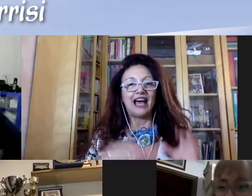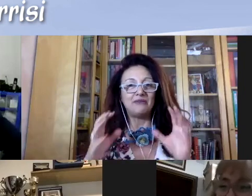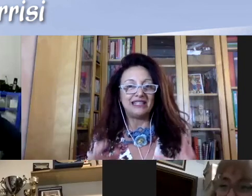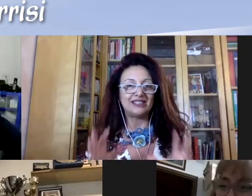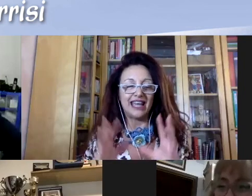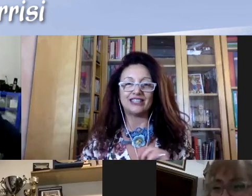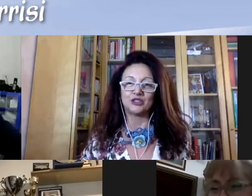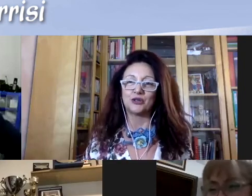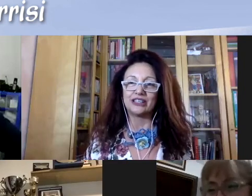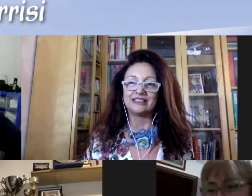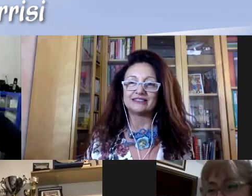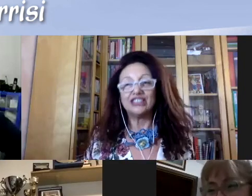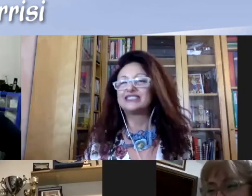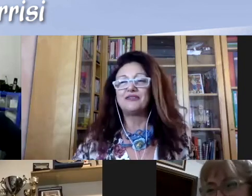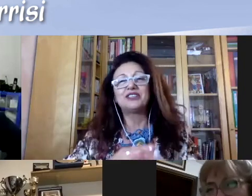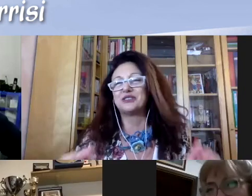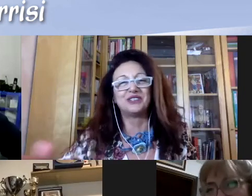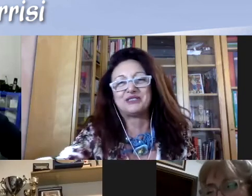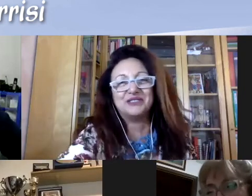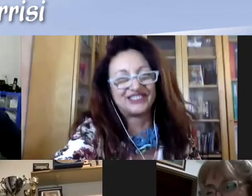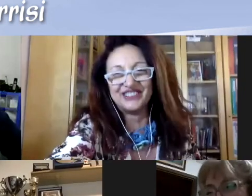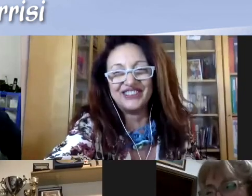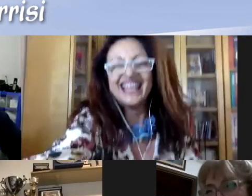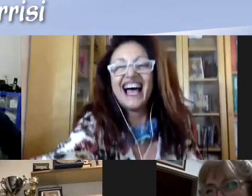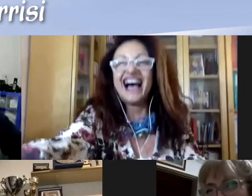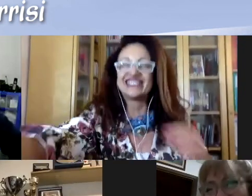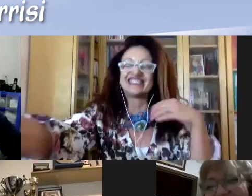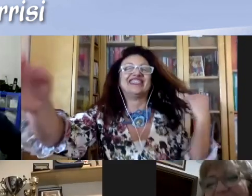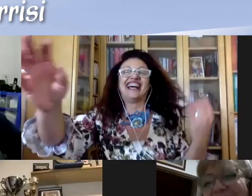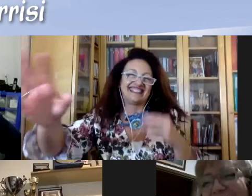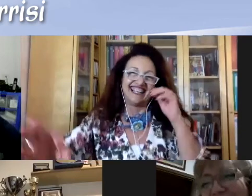settimanale amici. Non so se si è... Sì, si è visto di tutto.